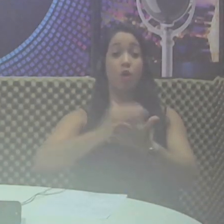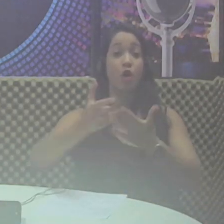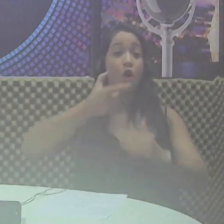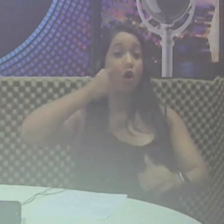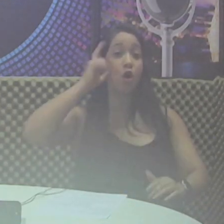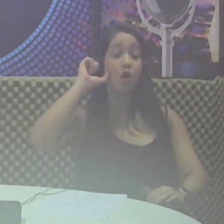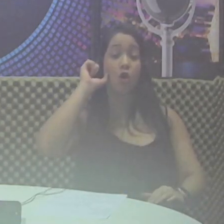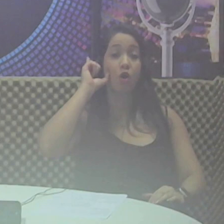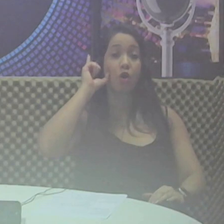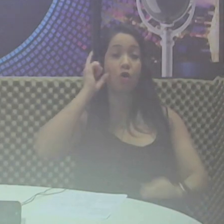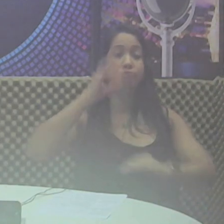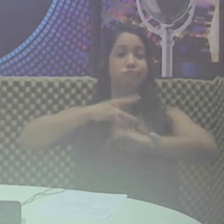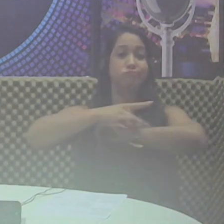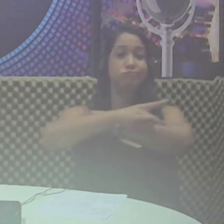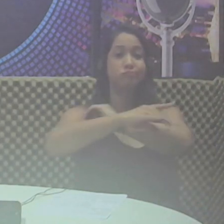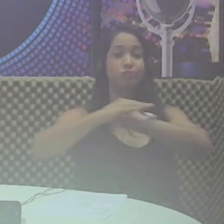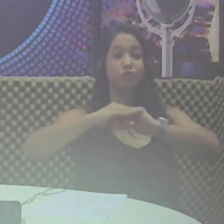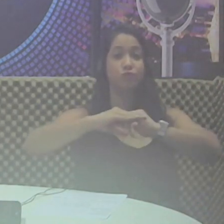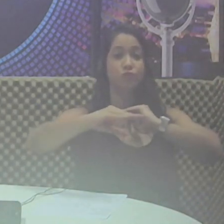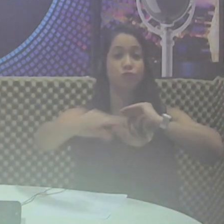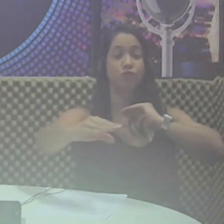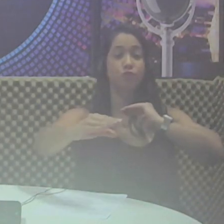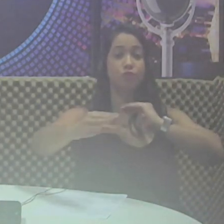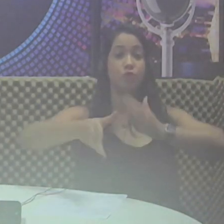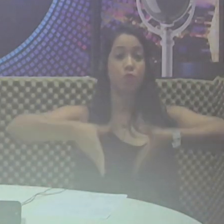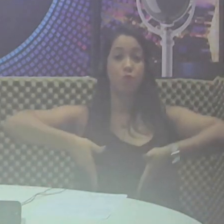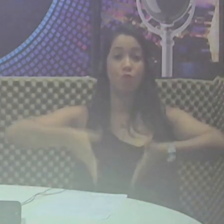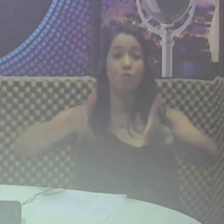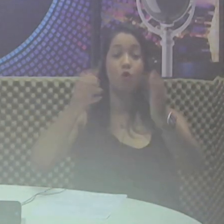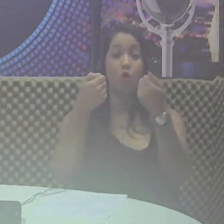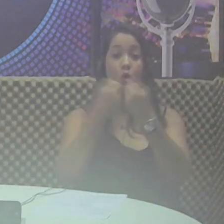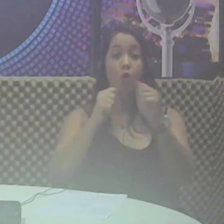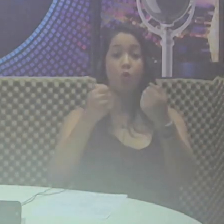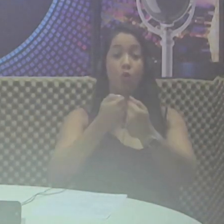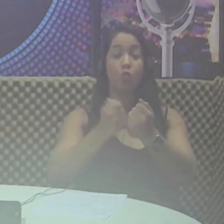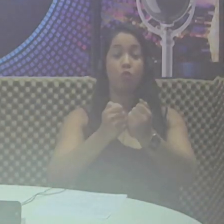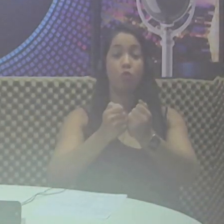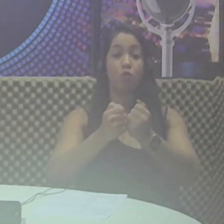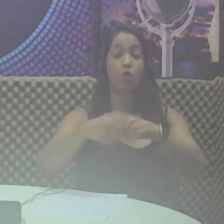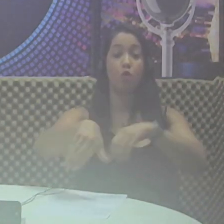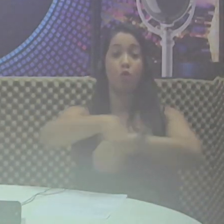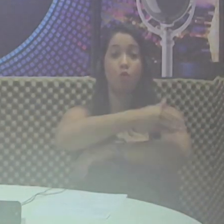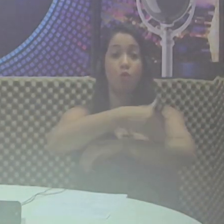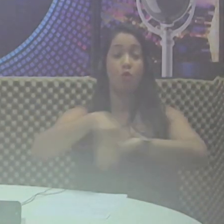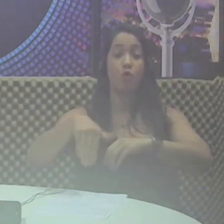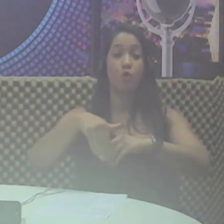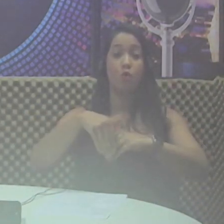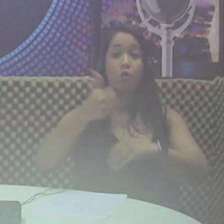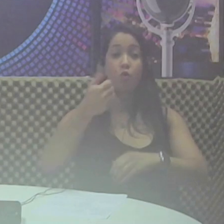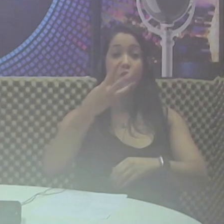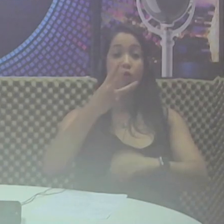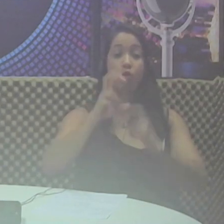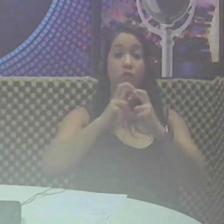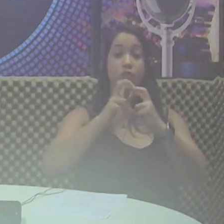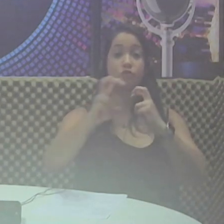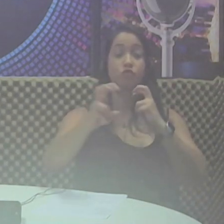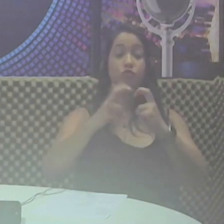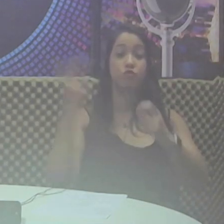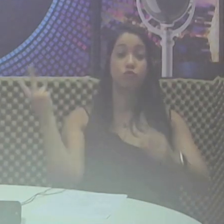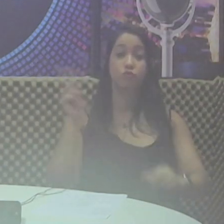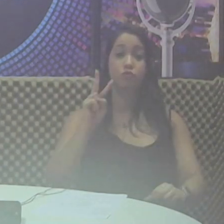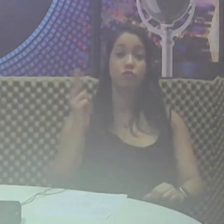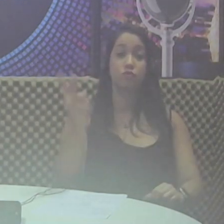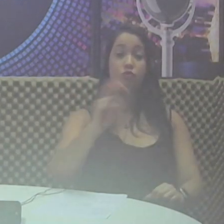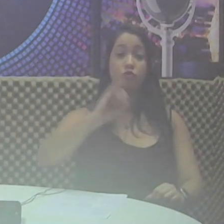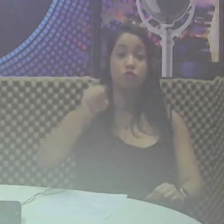o recapeamento da faixa de rolamento exclusiva ao transporte público das três estações do corredor João Naves,